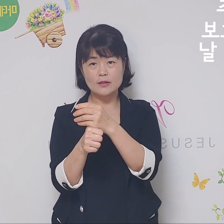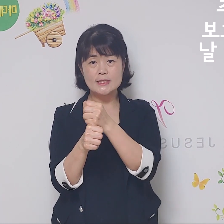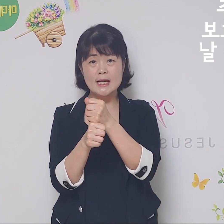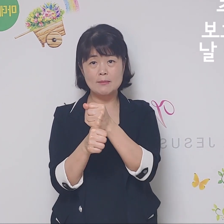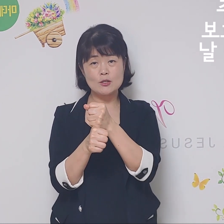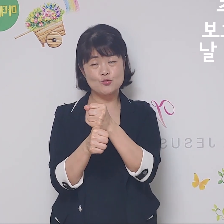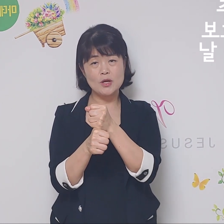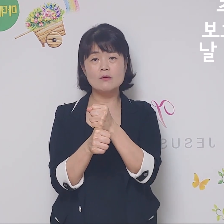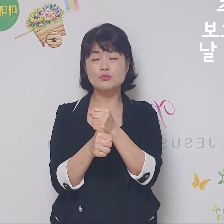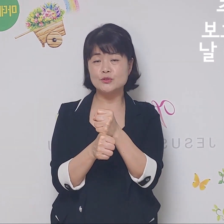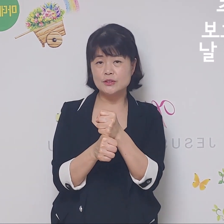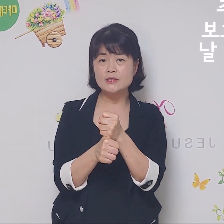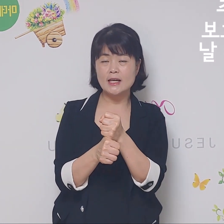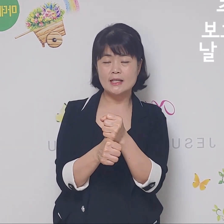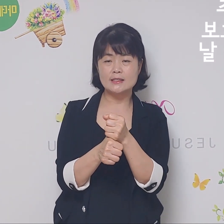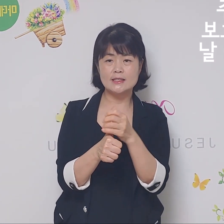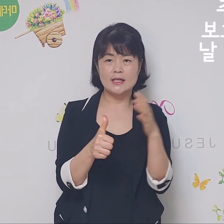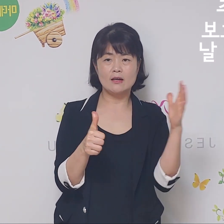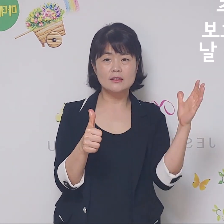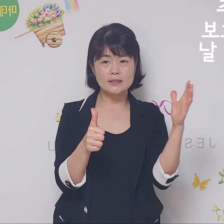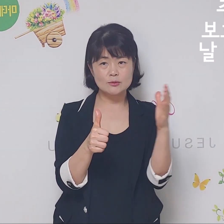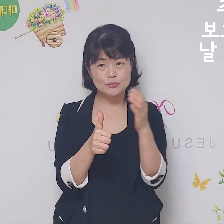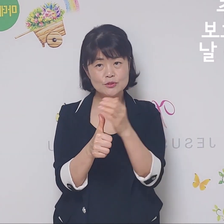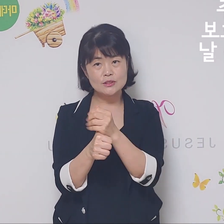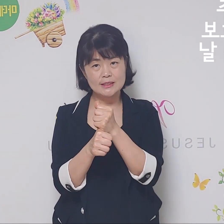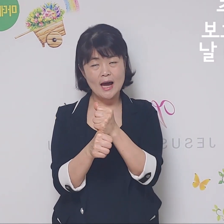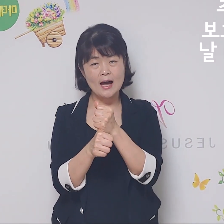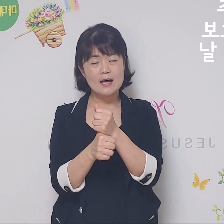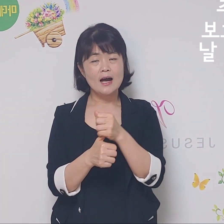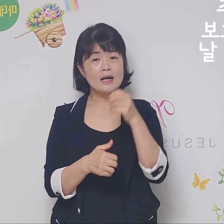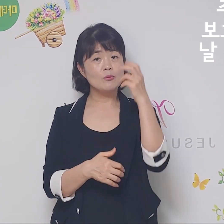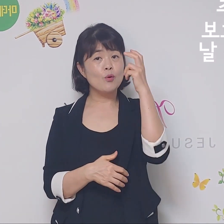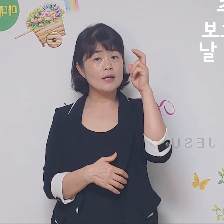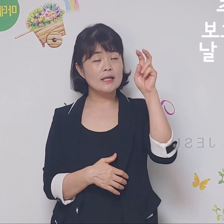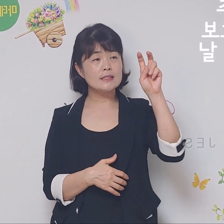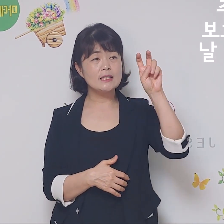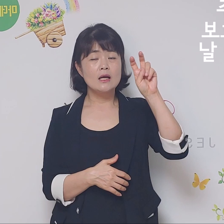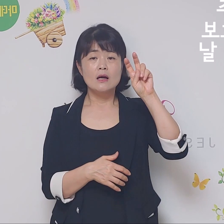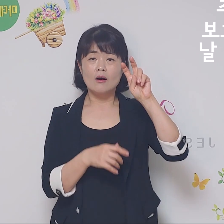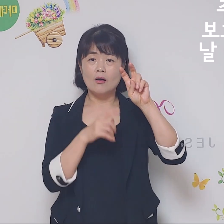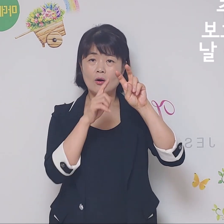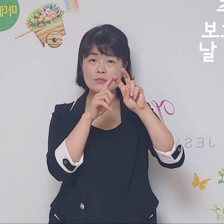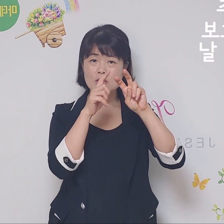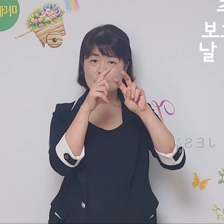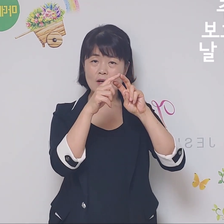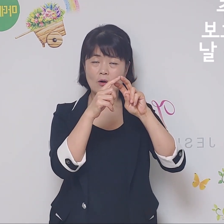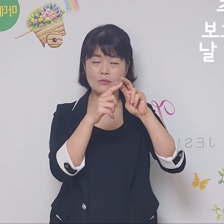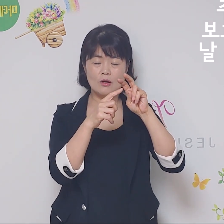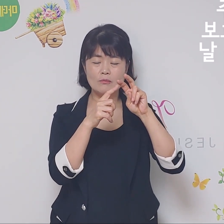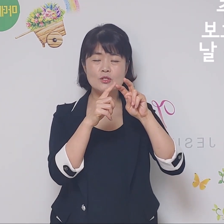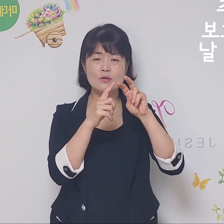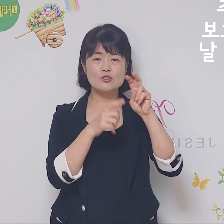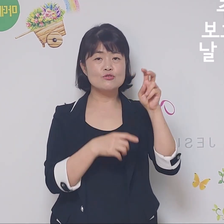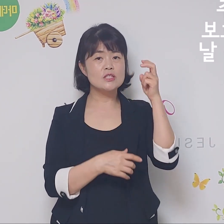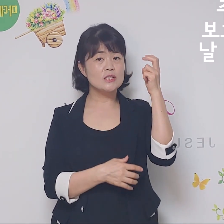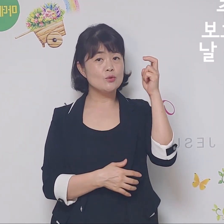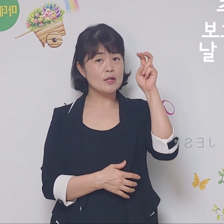이거를 잡아주면 붙들다라는 뜻이에요. 그래서 붙들다. 아까 보호하다는 엄지와 검지와 중지를 이용해서